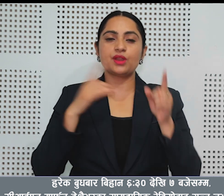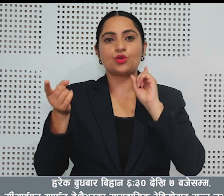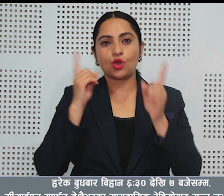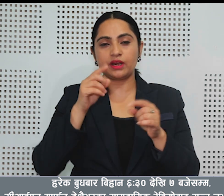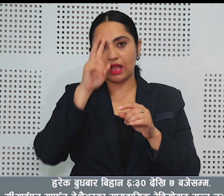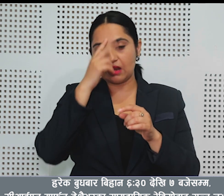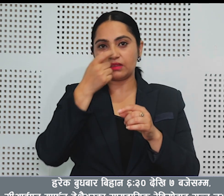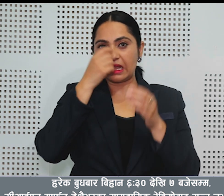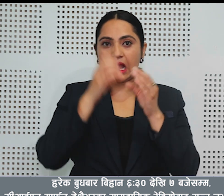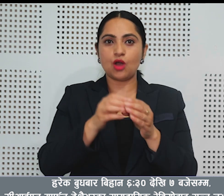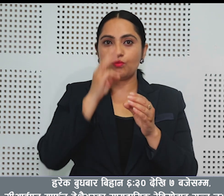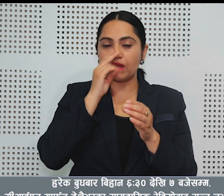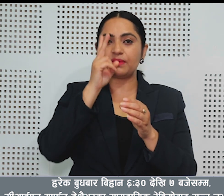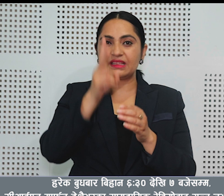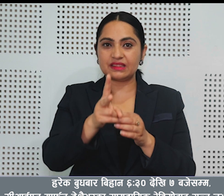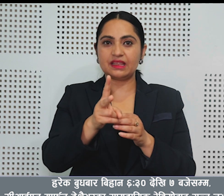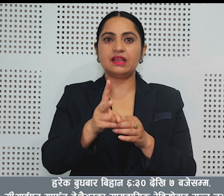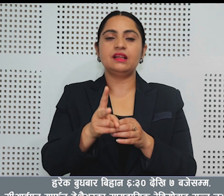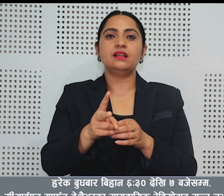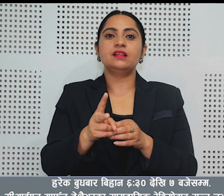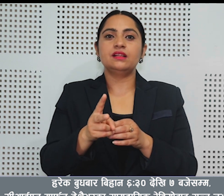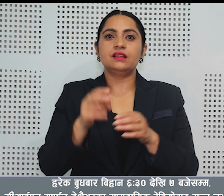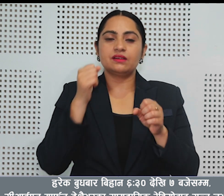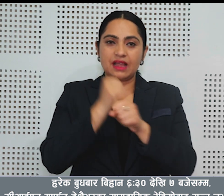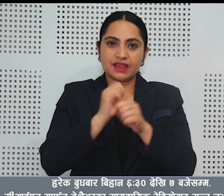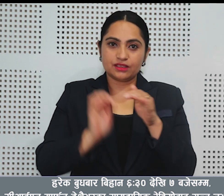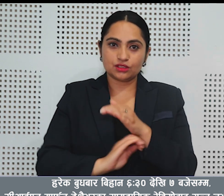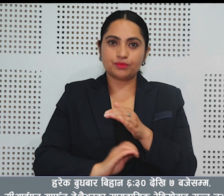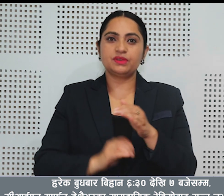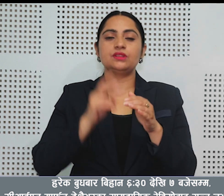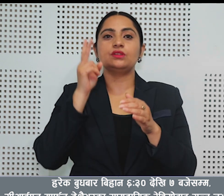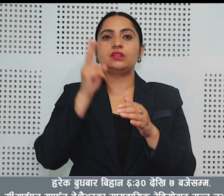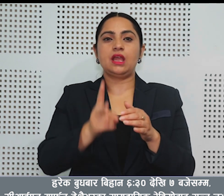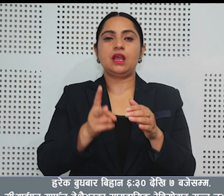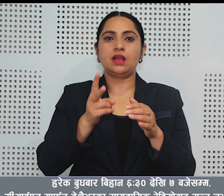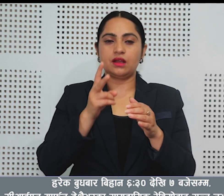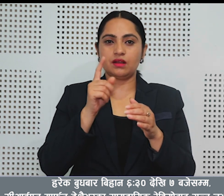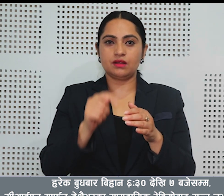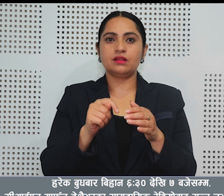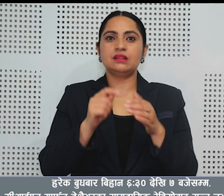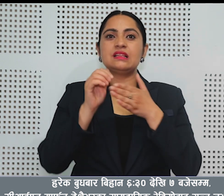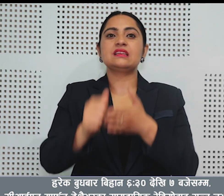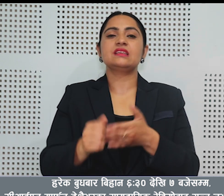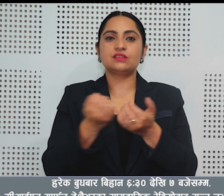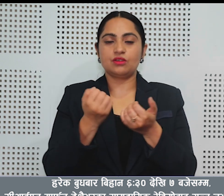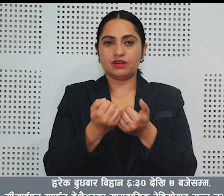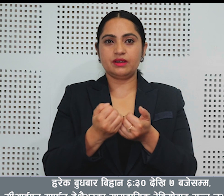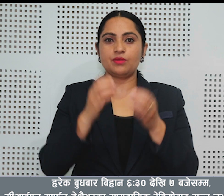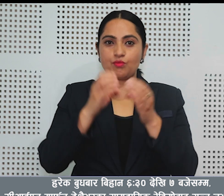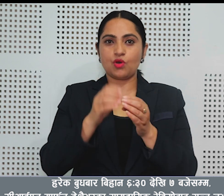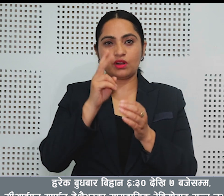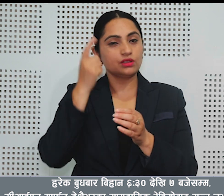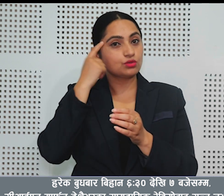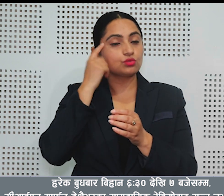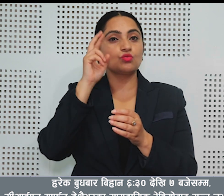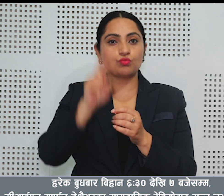अथवा गाउँपालिकामा त्यहाँ चाहिँ त्यहाँको कार्य समिति, त्यहाँको परिषद, त्यहाँको लिड गर्ने नेतृत्व वर्गले के